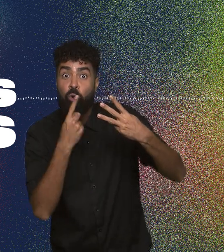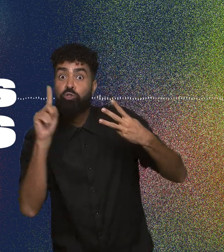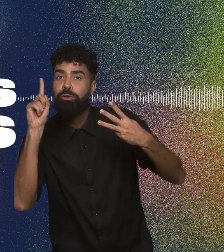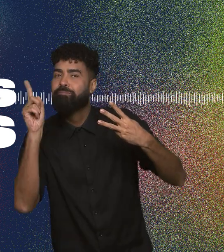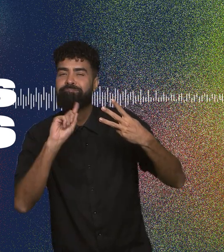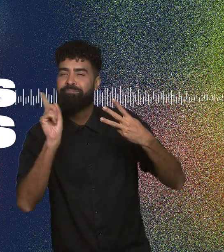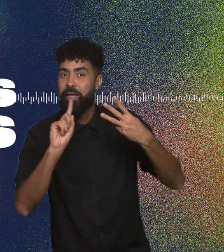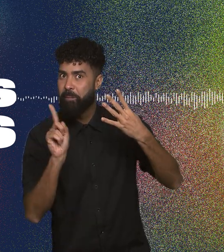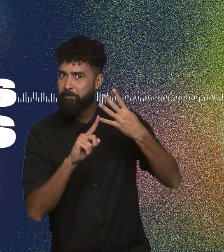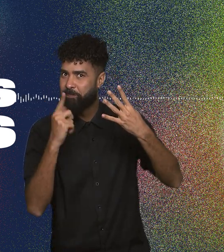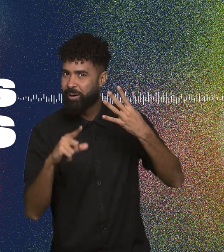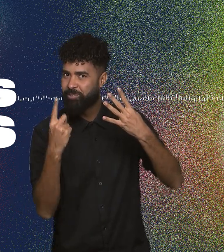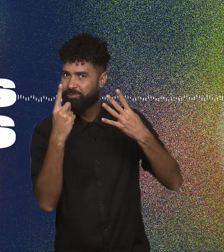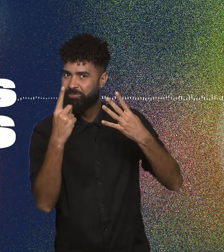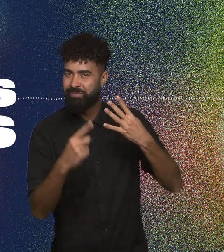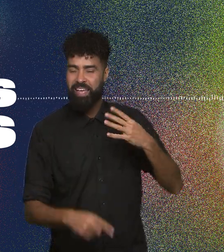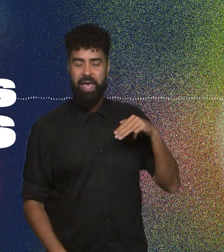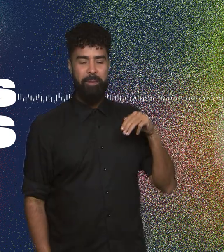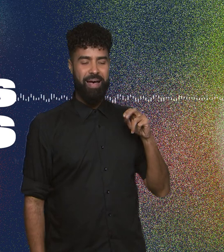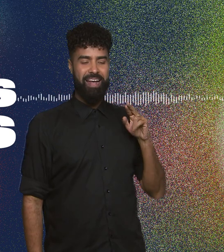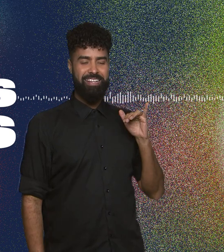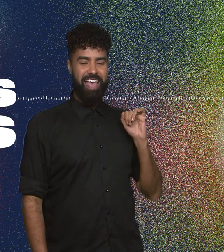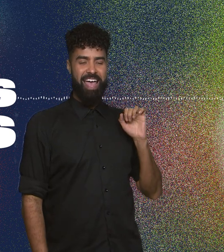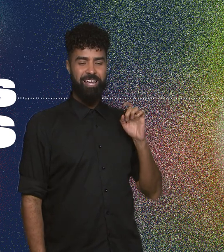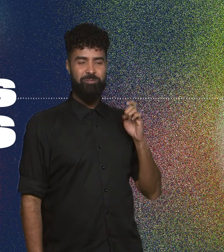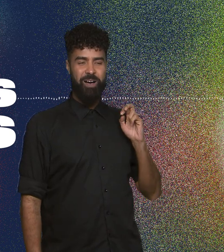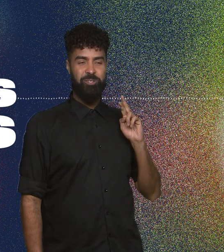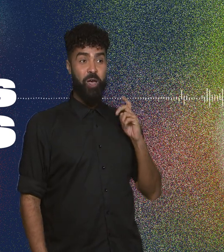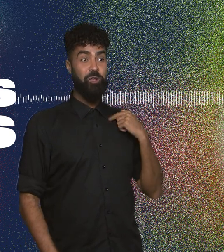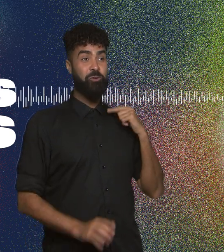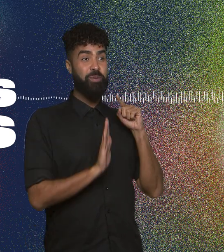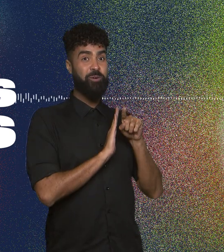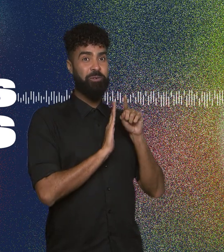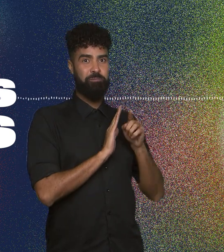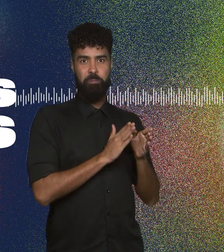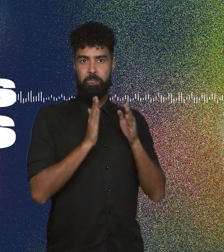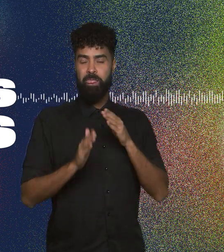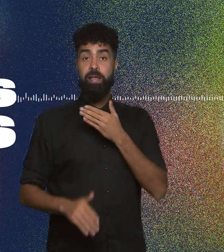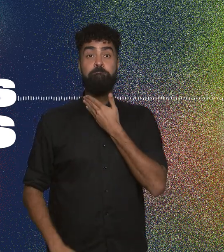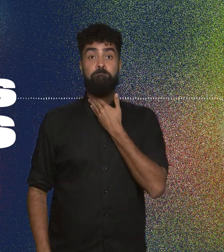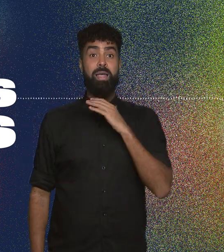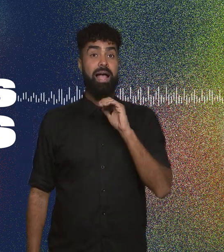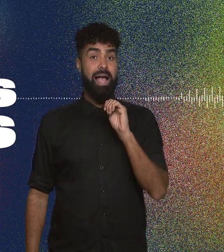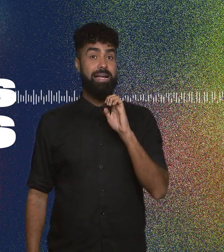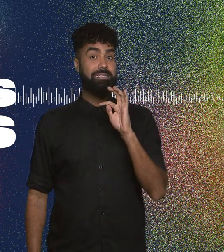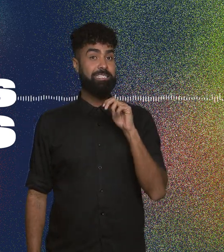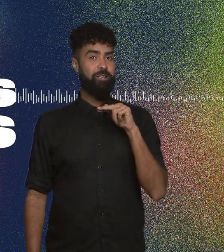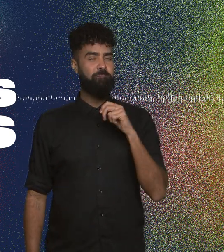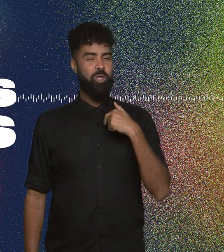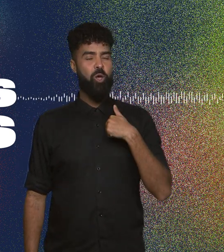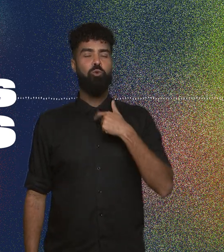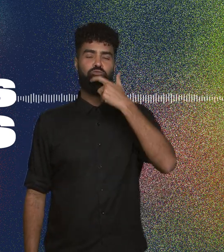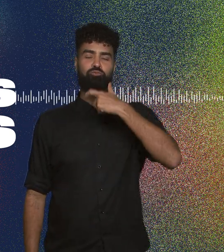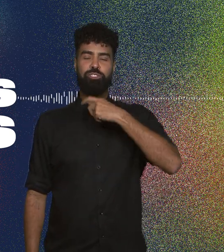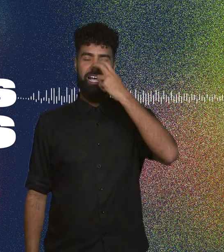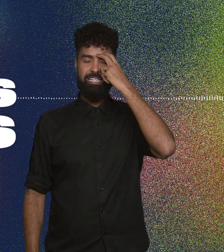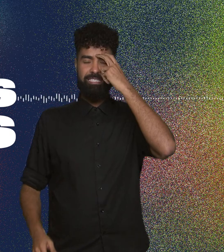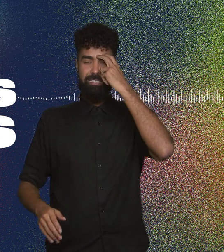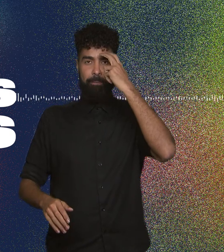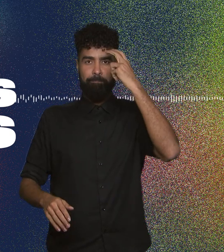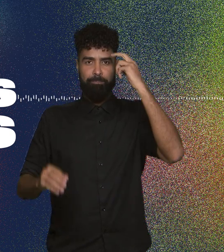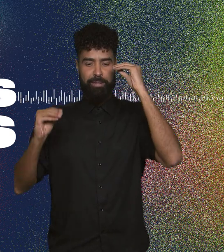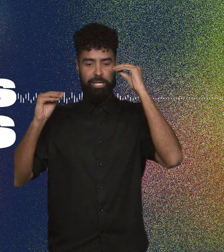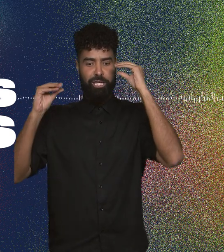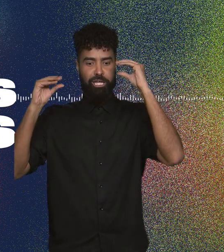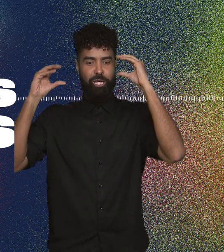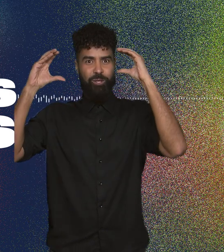mais um. Eu sou a Maria Eduarda Coverde, a perguntadeira. Eu sou o Caetano Farias. Já tô mais sabido só de